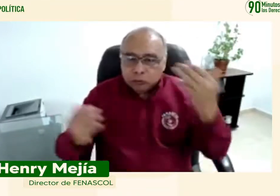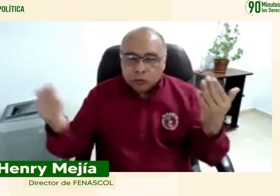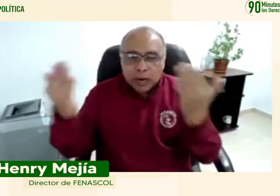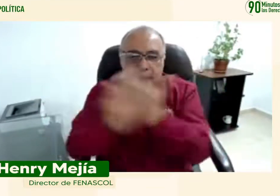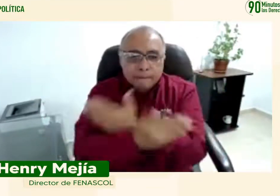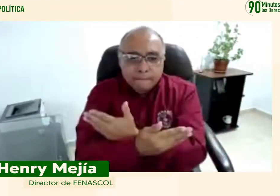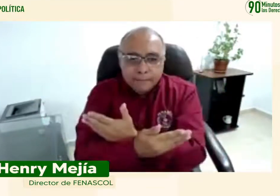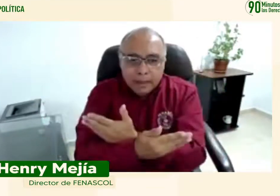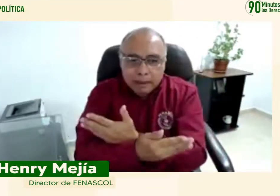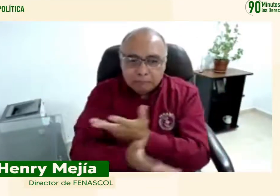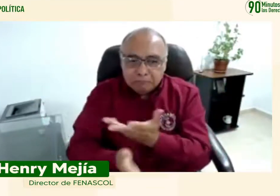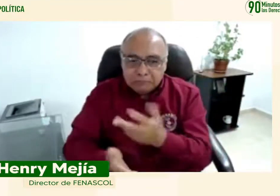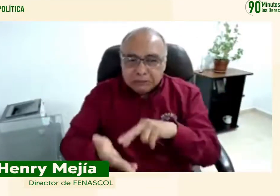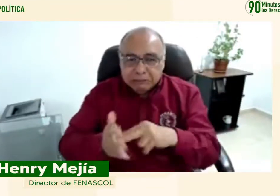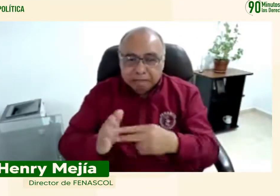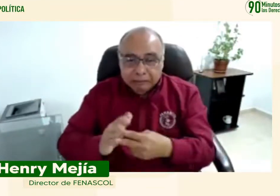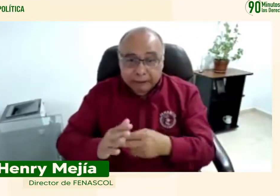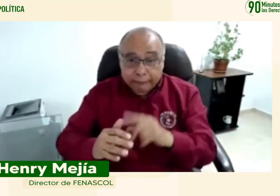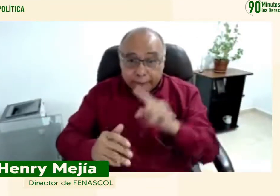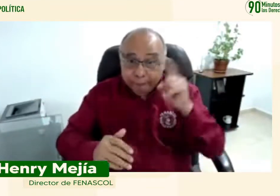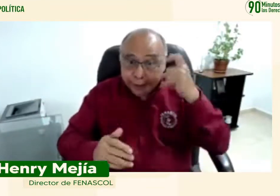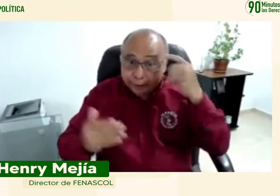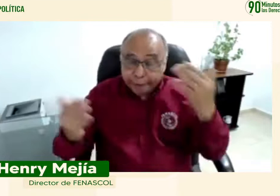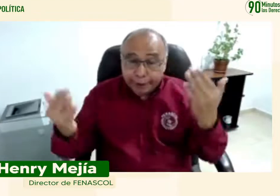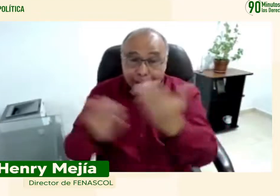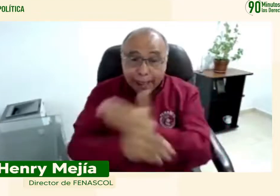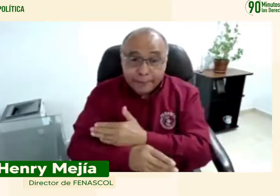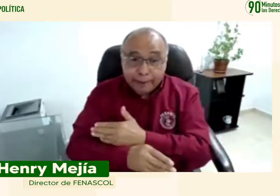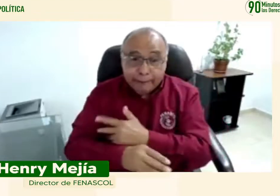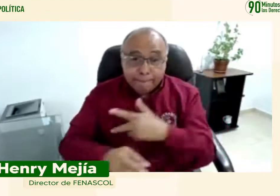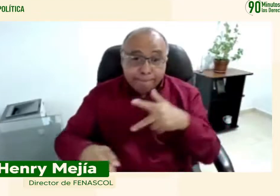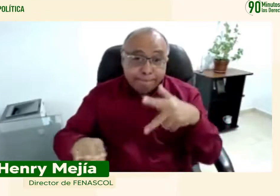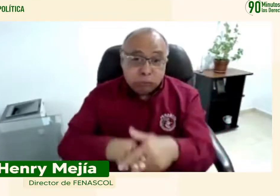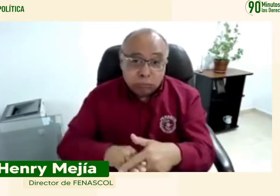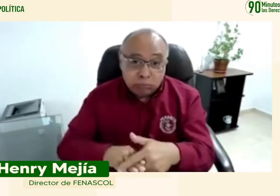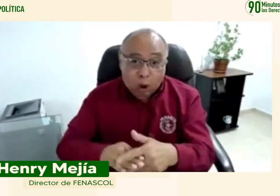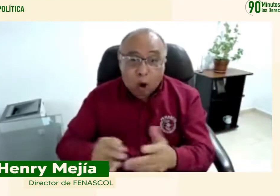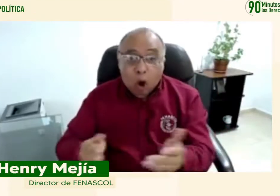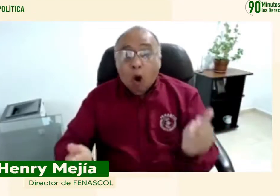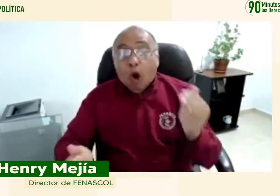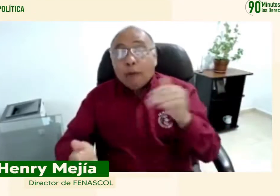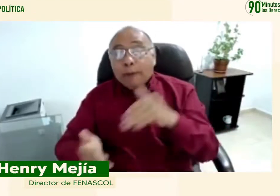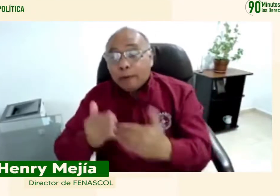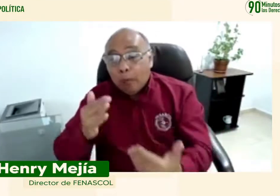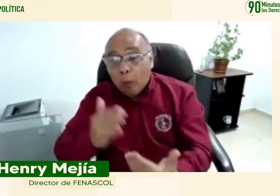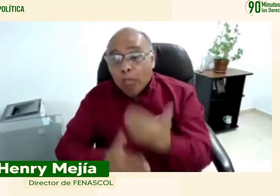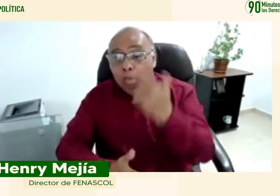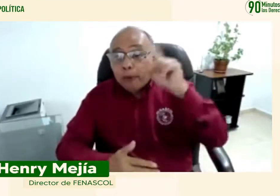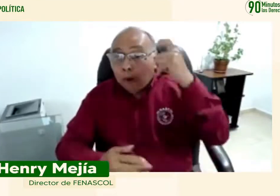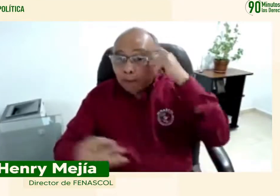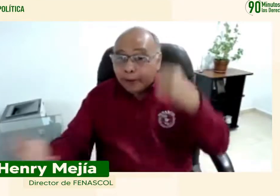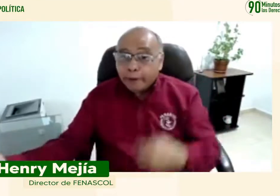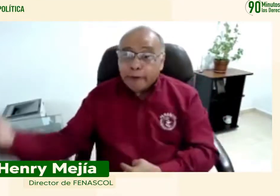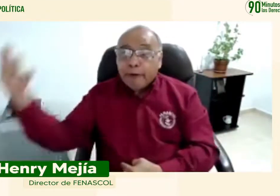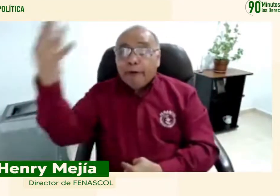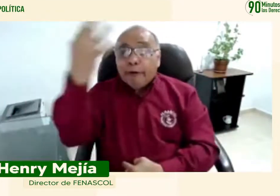entonces sabemos que va a haber cambio de gobierno eso quiere decir que cuando el cambio de gobierno se interrumpe el proceso y se debe